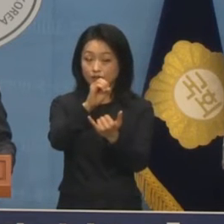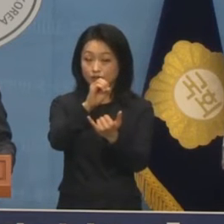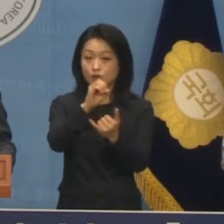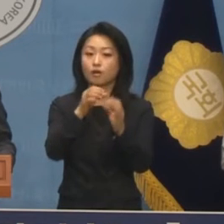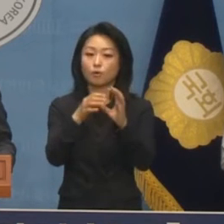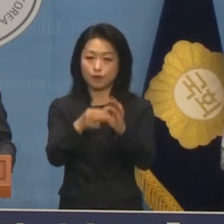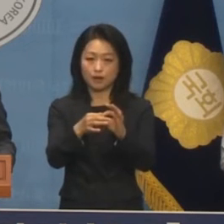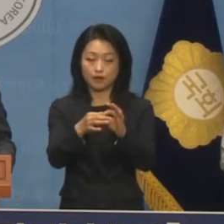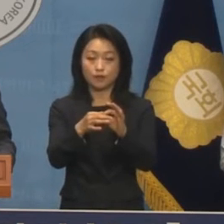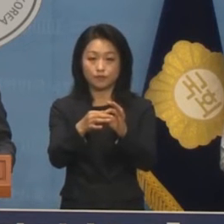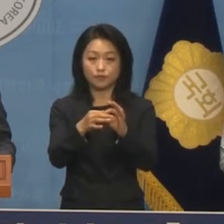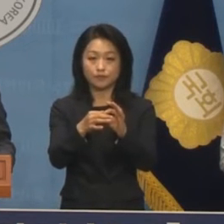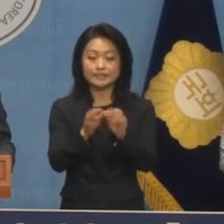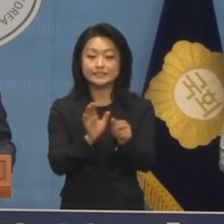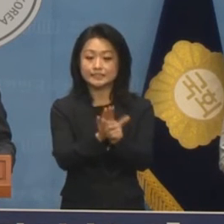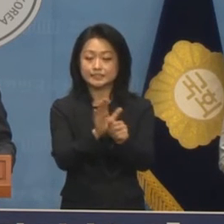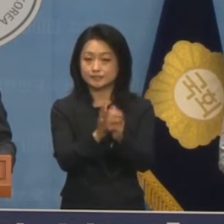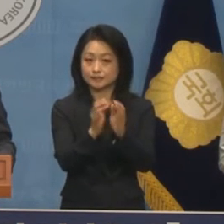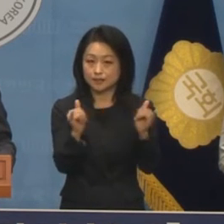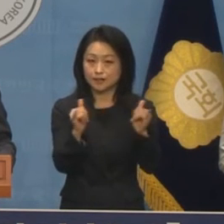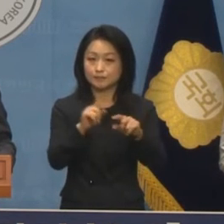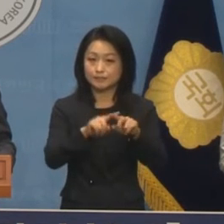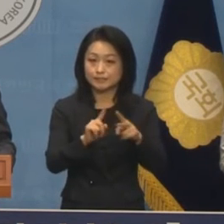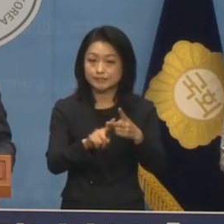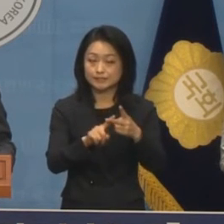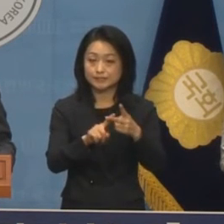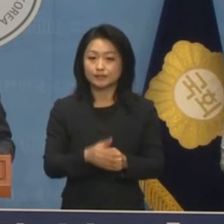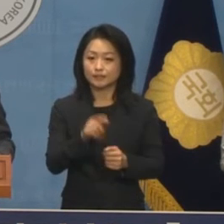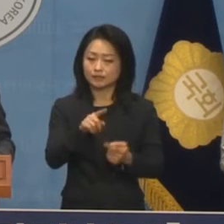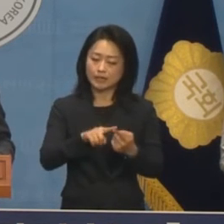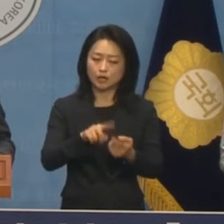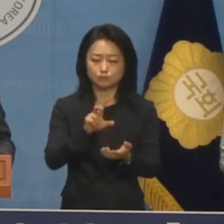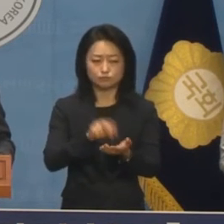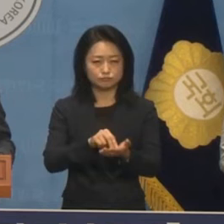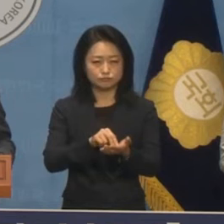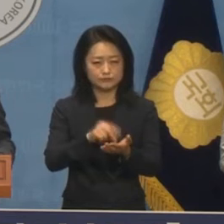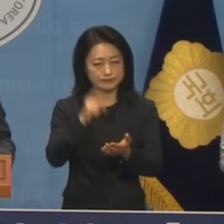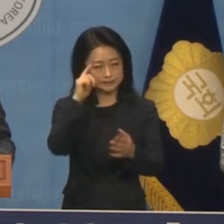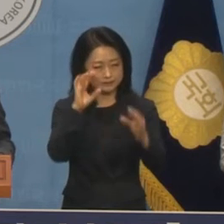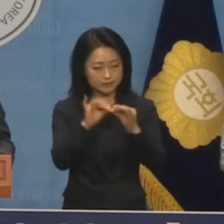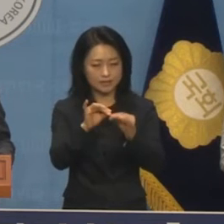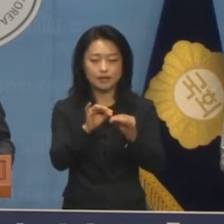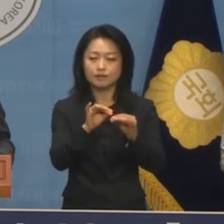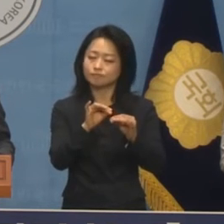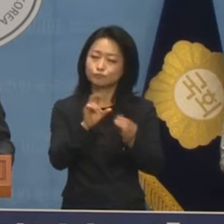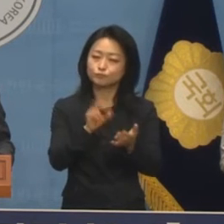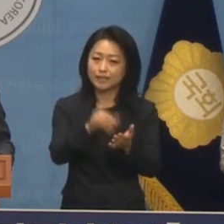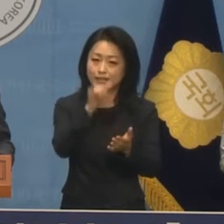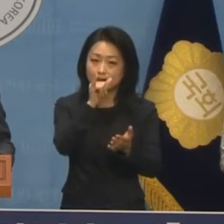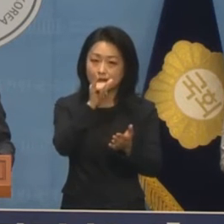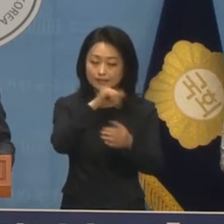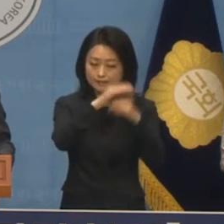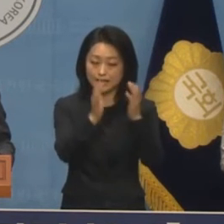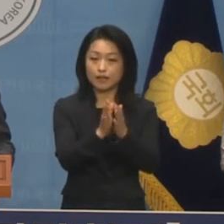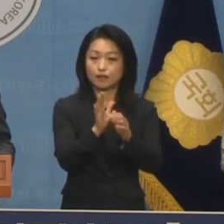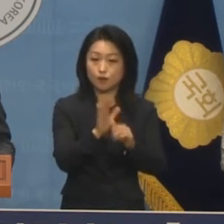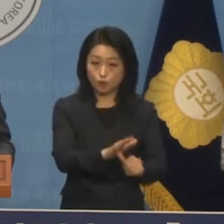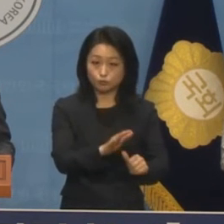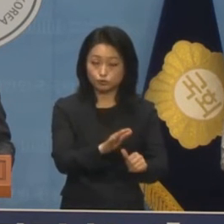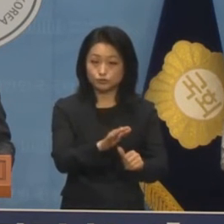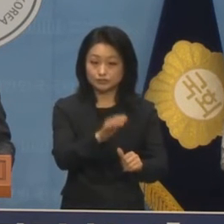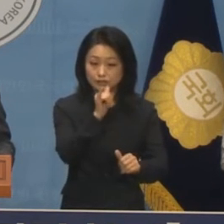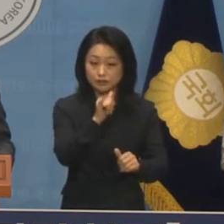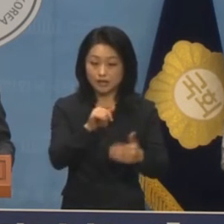지지하거나 또는 이미 결격 사유가 있다고 해서 문제가 있다고 거부된 분까지 다 마지막 9분 중에